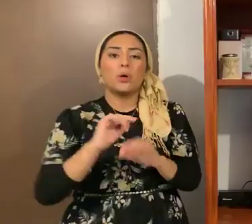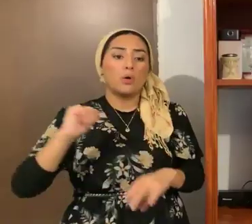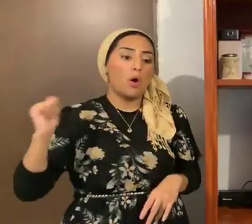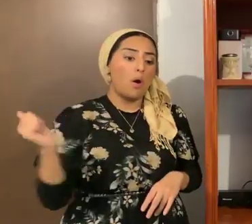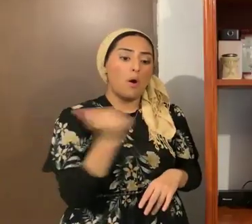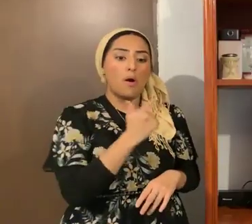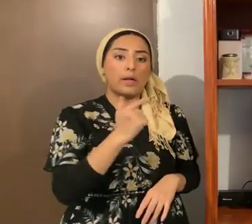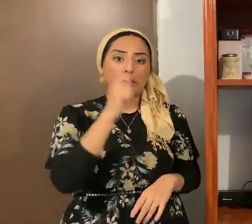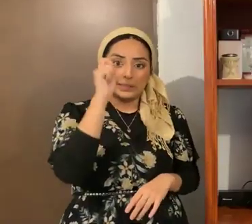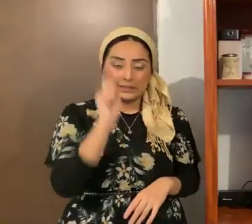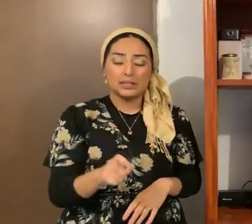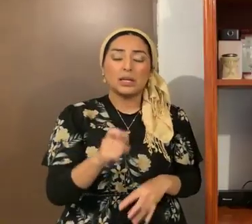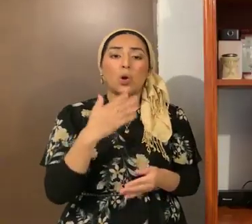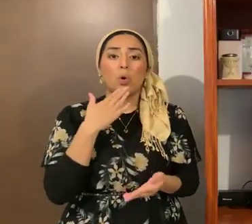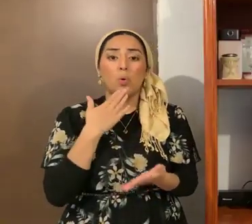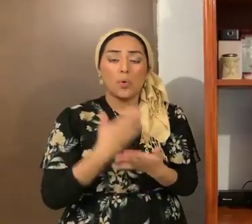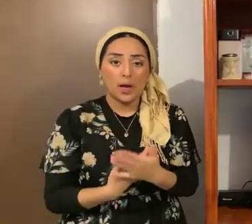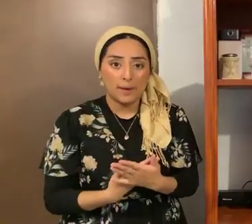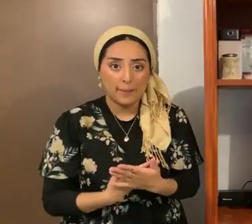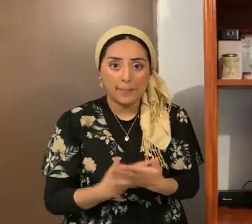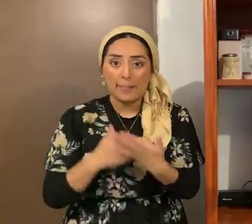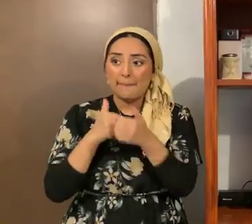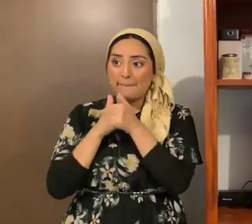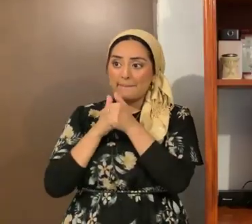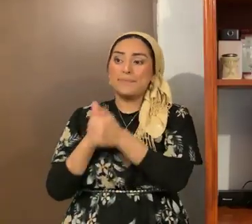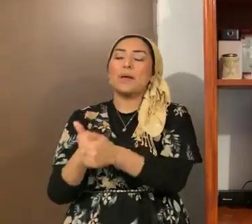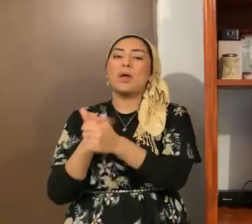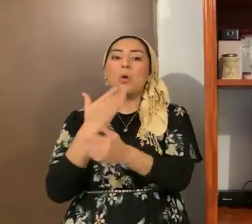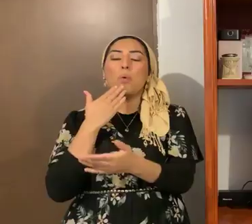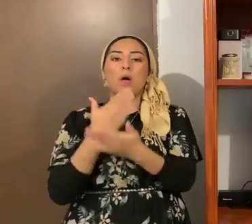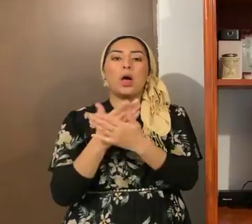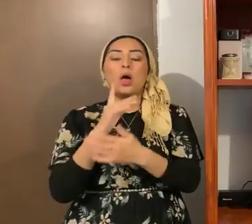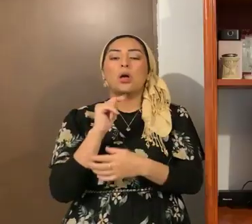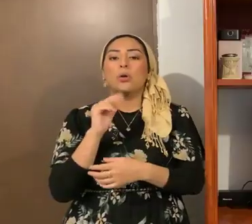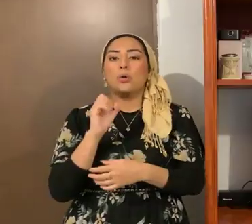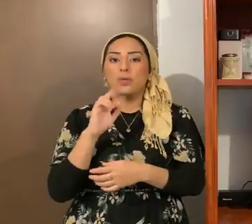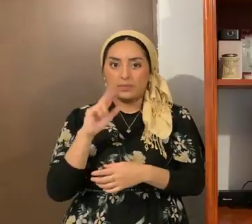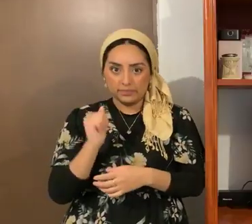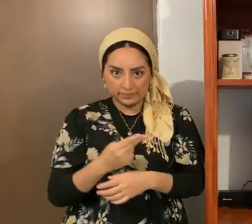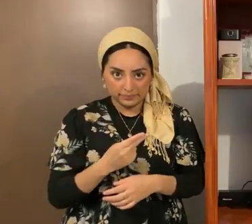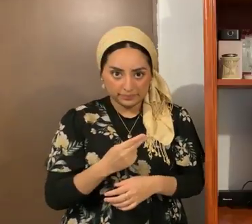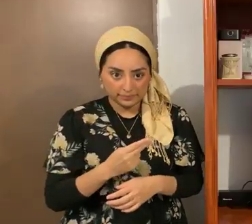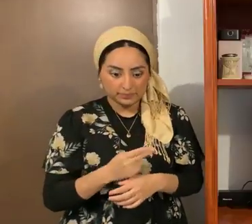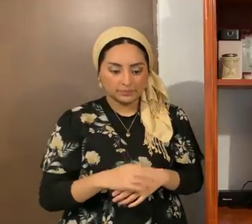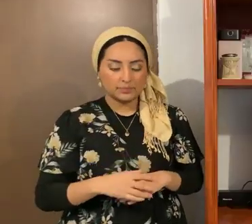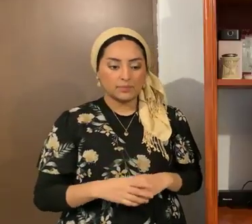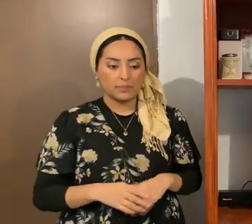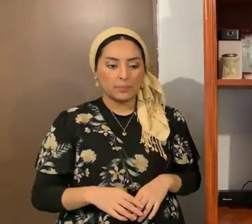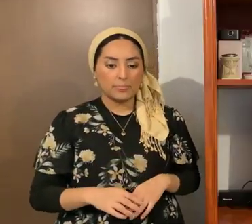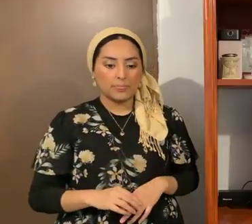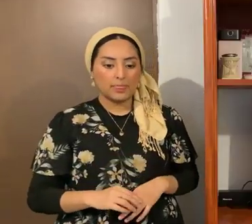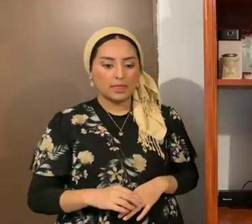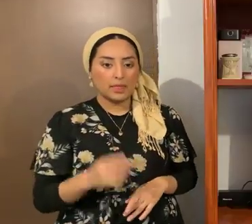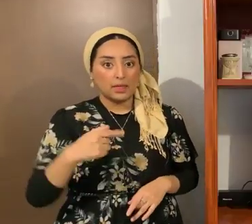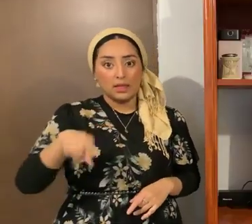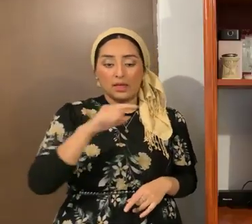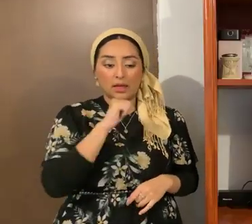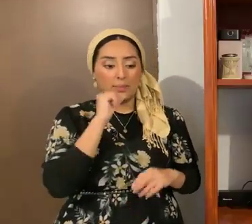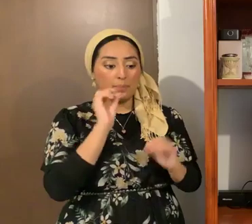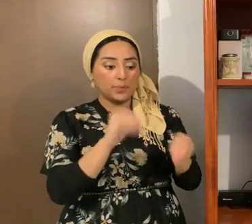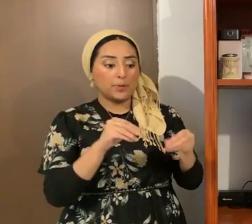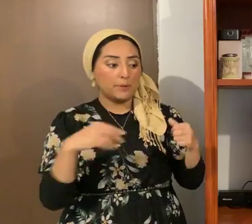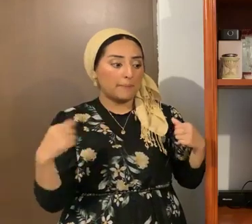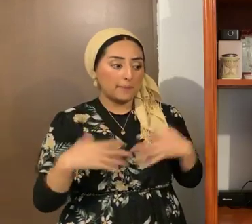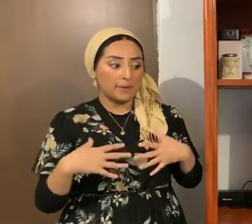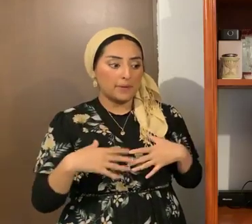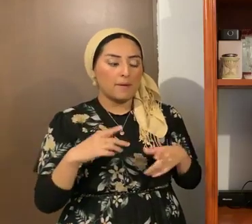estar, pero bien coordinados y guardando bien la Torah. 3. Porque los magistrados no están para infundir temor al que hace el